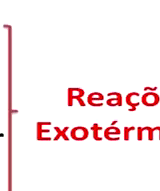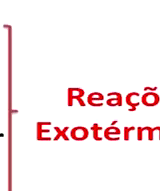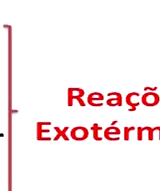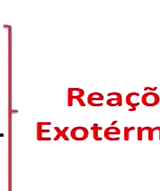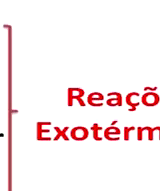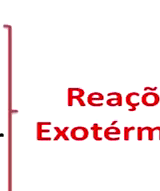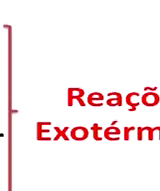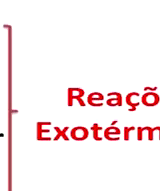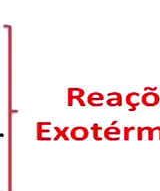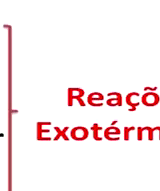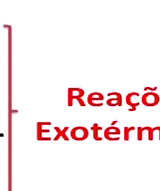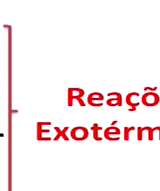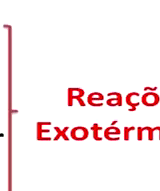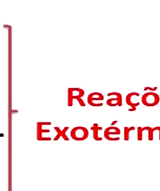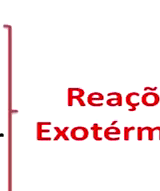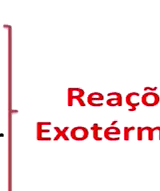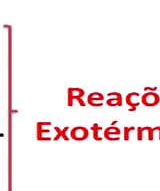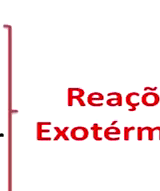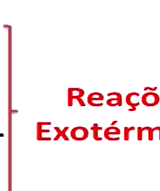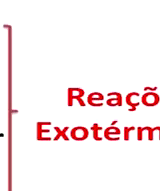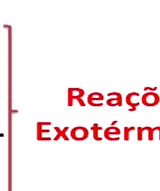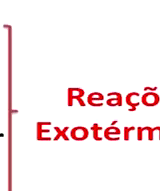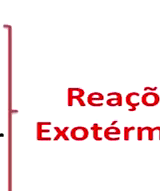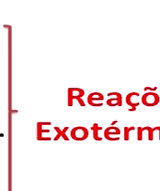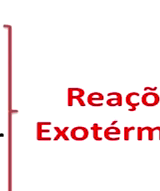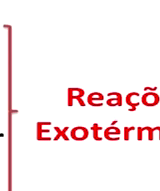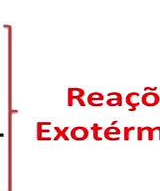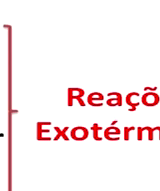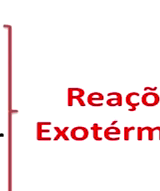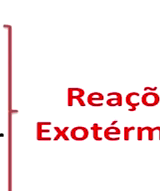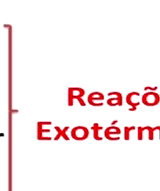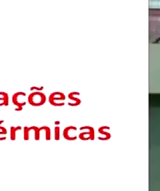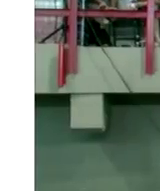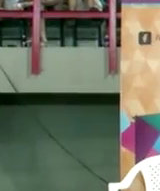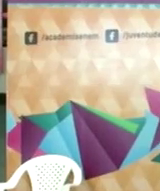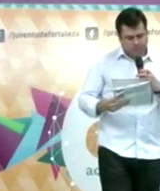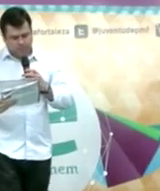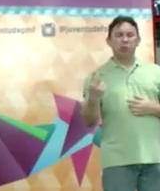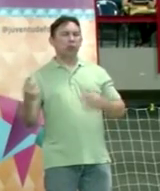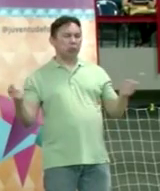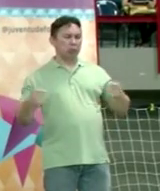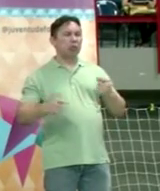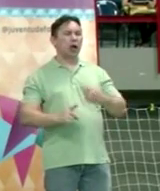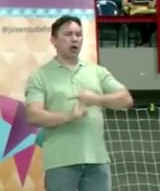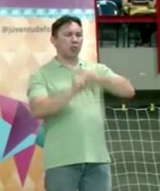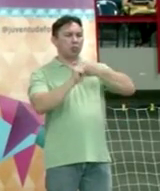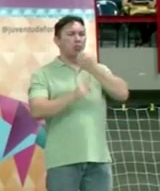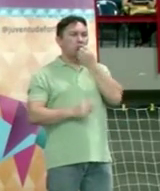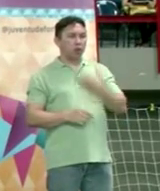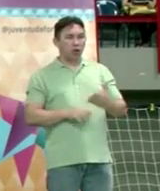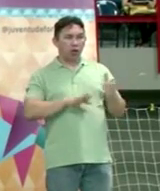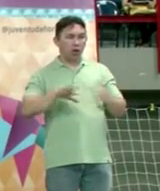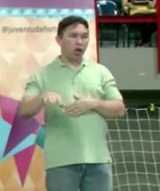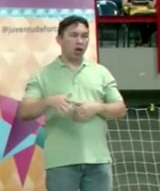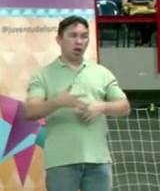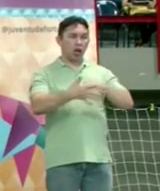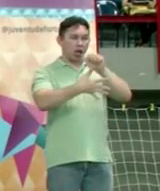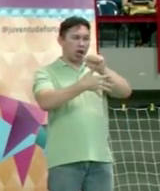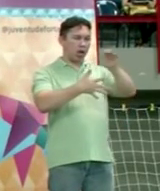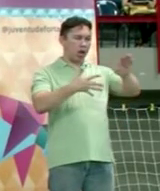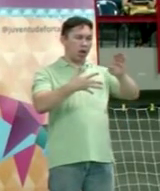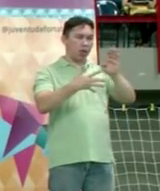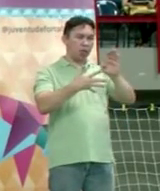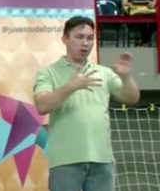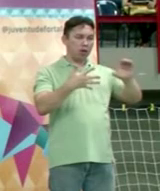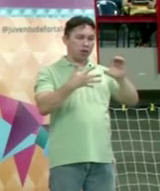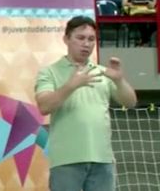de energia, tá? Então, o processo é satisfatório. Aí a letra A, a letra